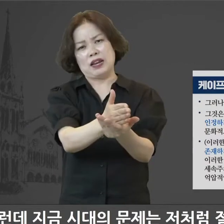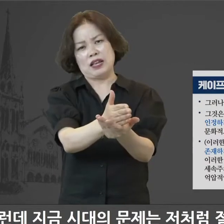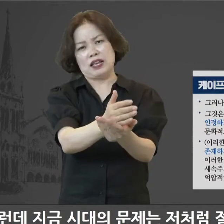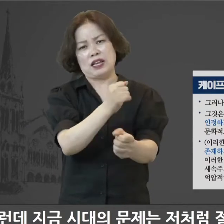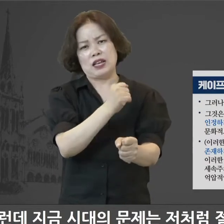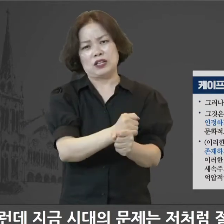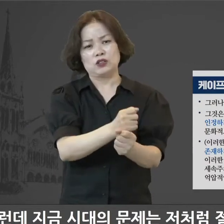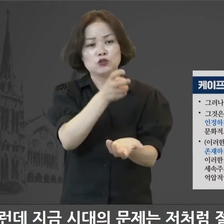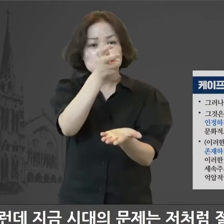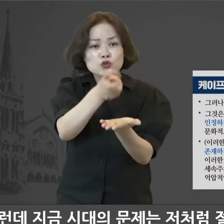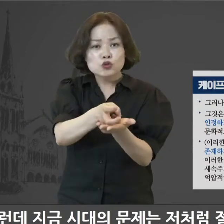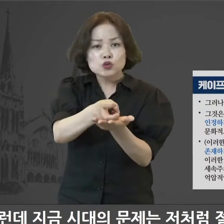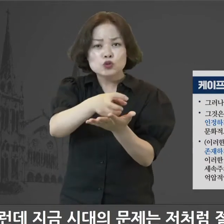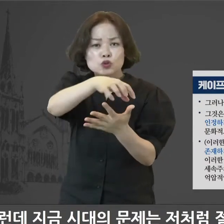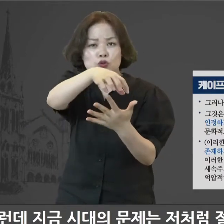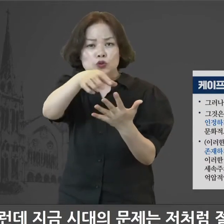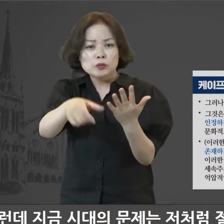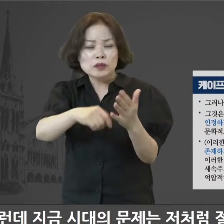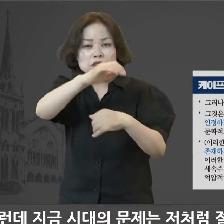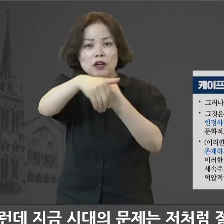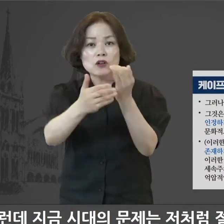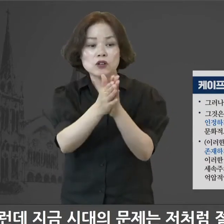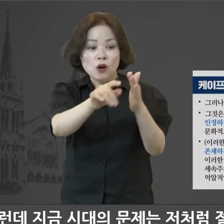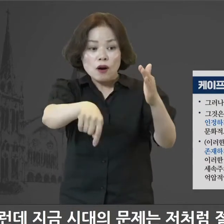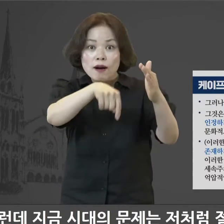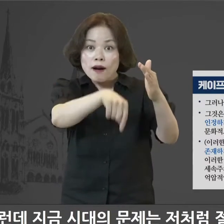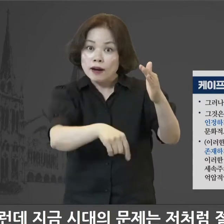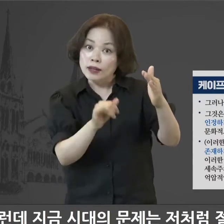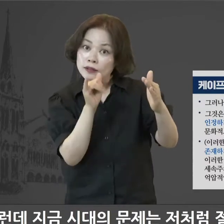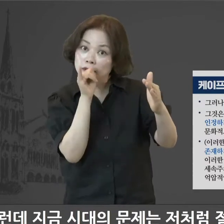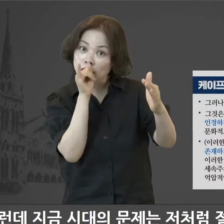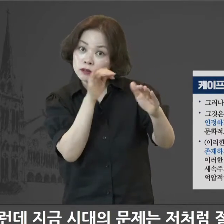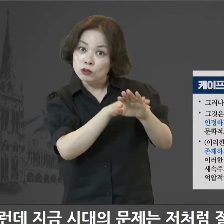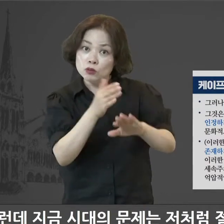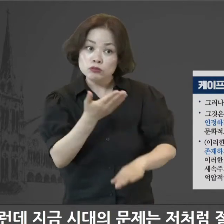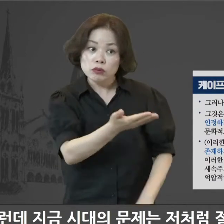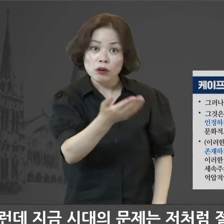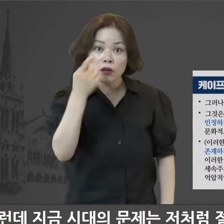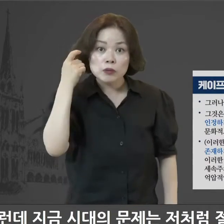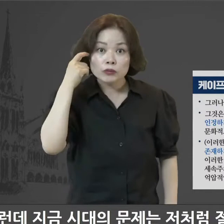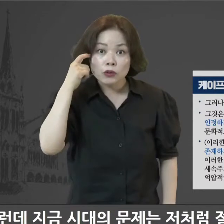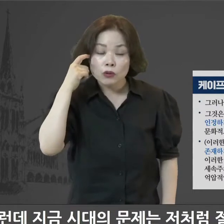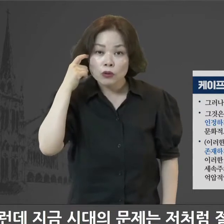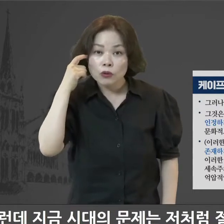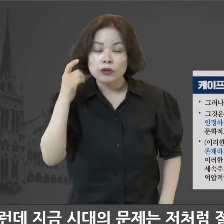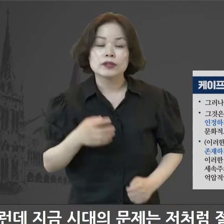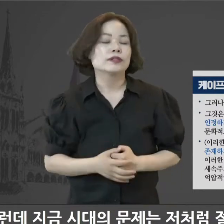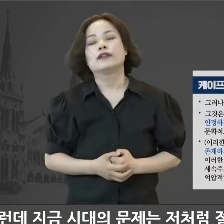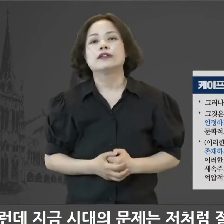이 규범의 근거가 성경에 있다. 그러니까 여러분 잘 생각해 보세요. 제가